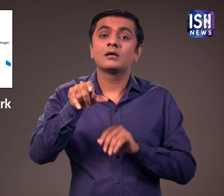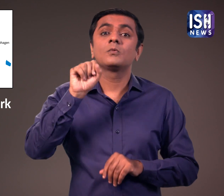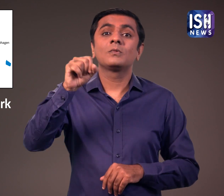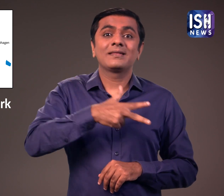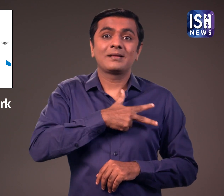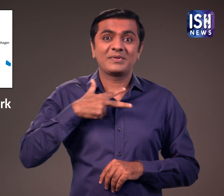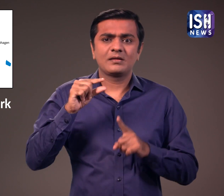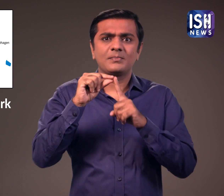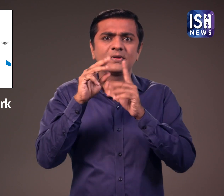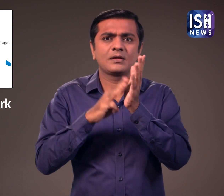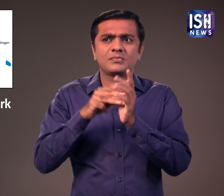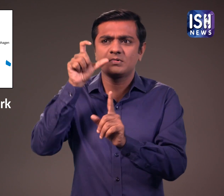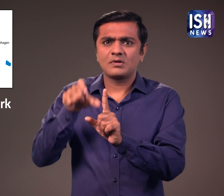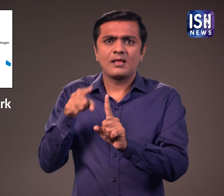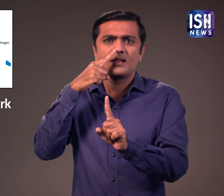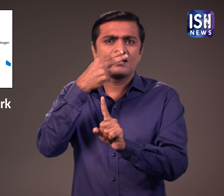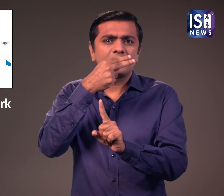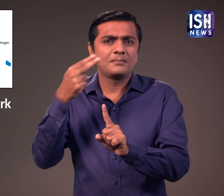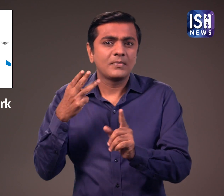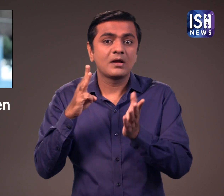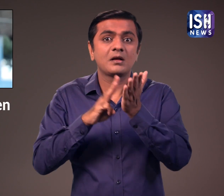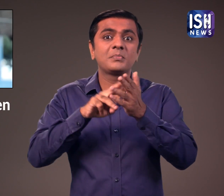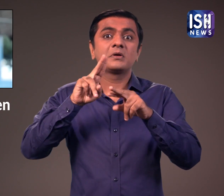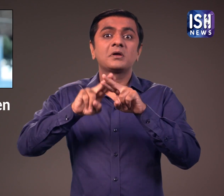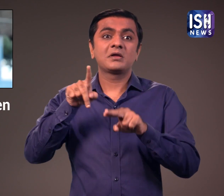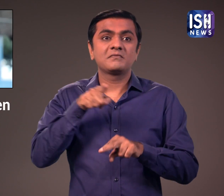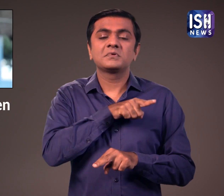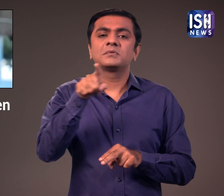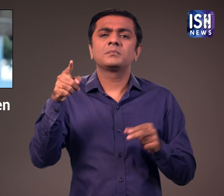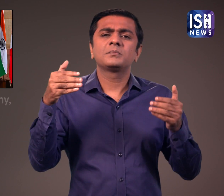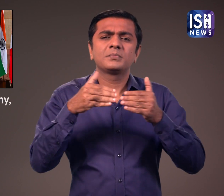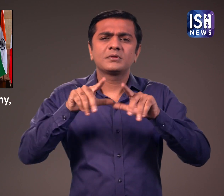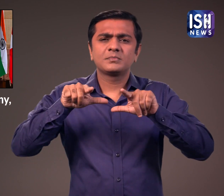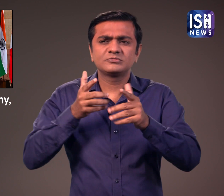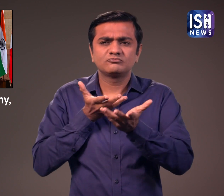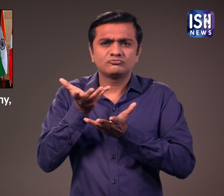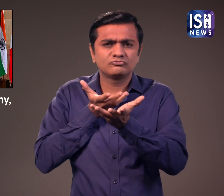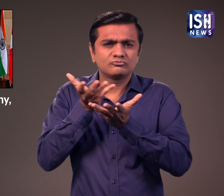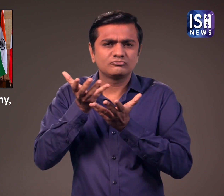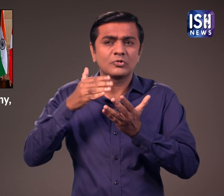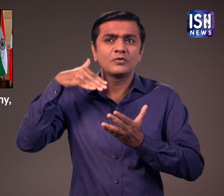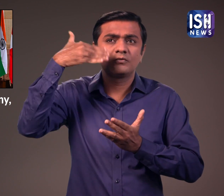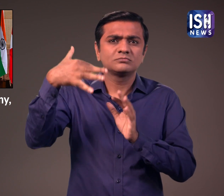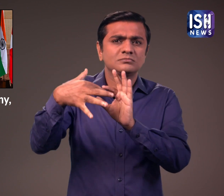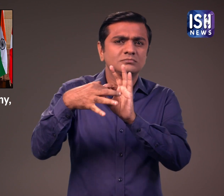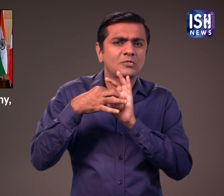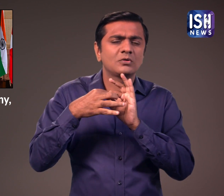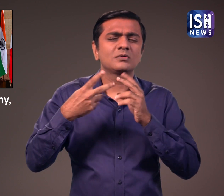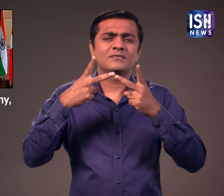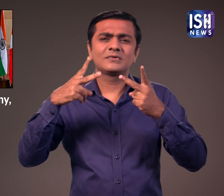जहां उन्होंने भारत डेनमारक संबंदों के बारे में प्रधानमंत्री मैट फ्रेडिक्सन के साथ बैठक की